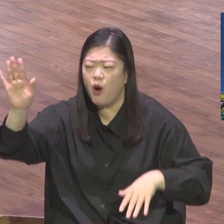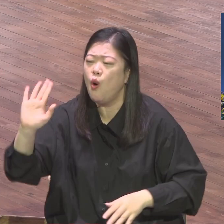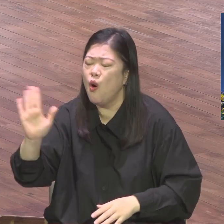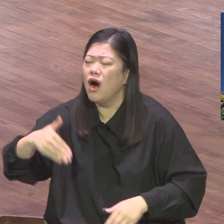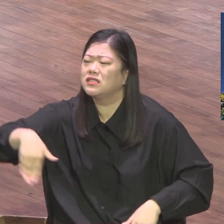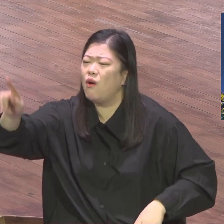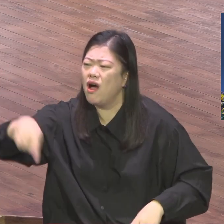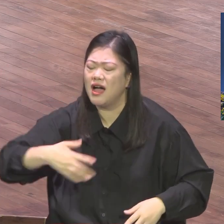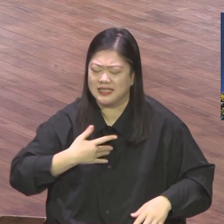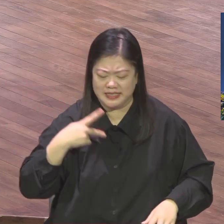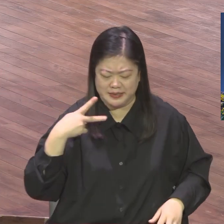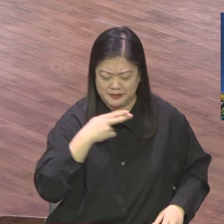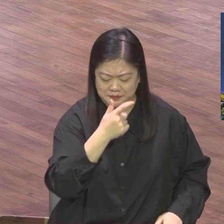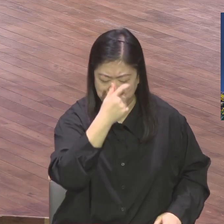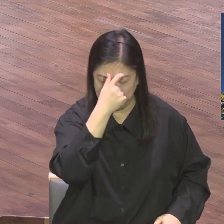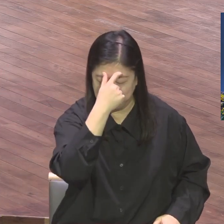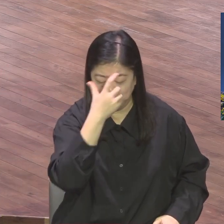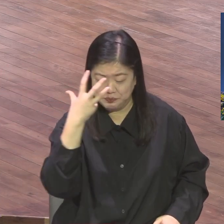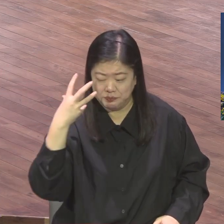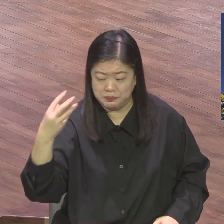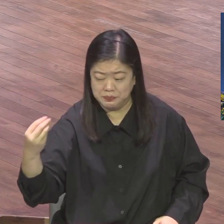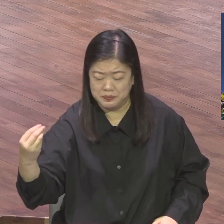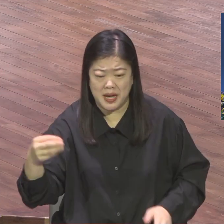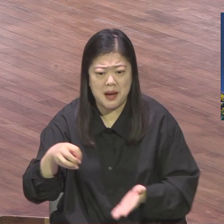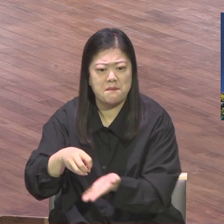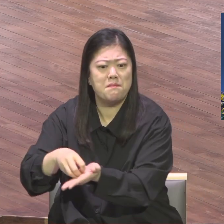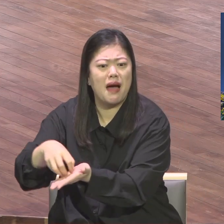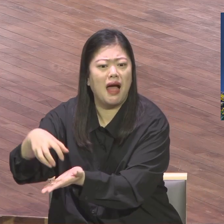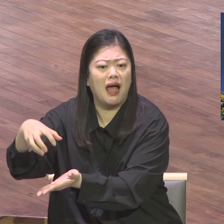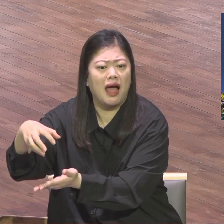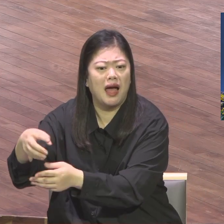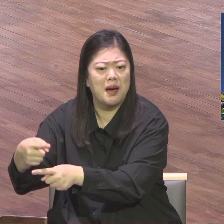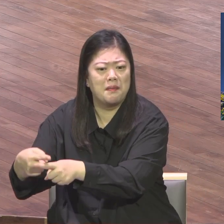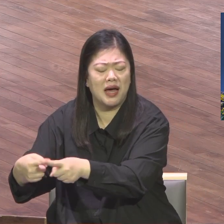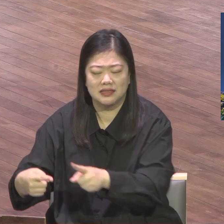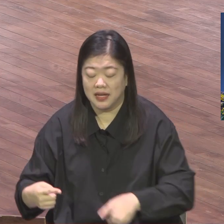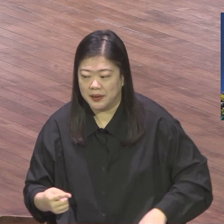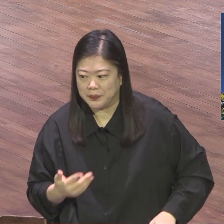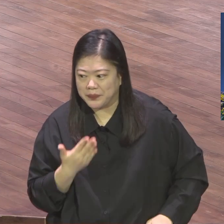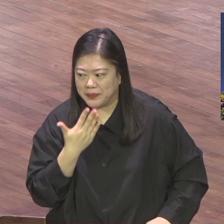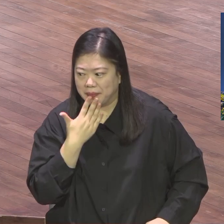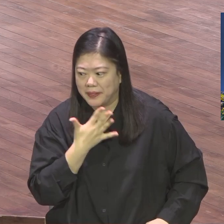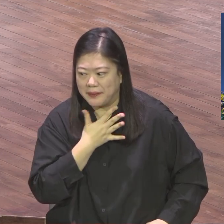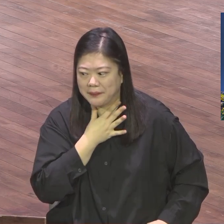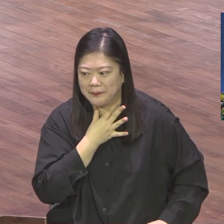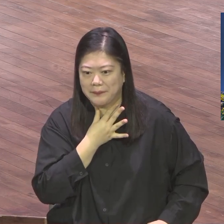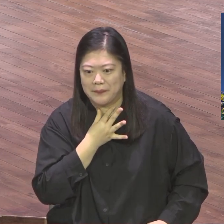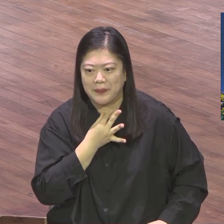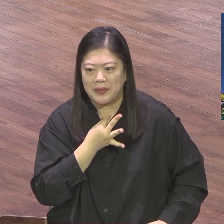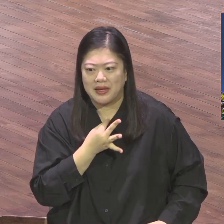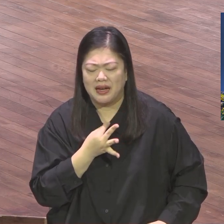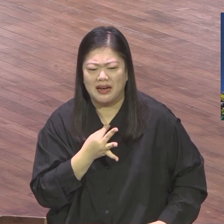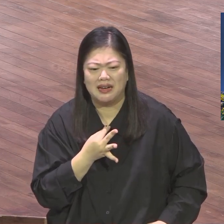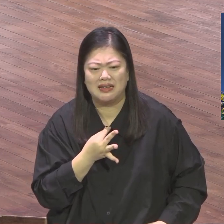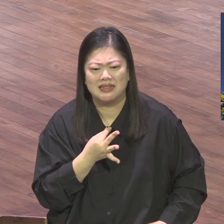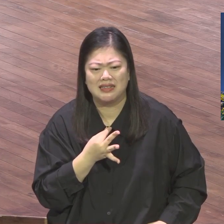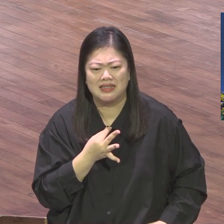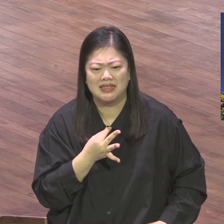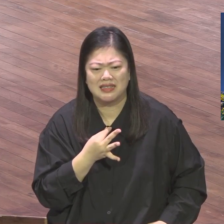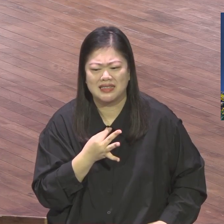비식해 같은 저는 안 좋아하거든요. 평소에는 안 먹습니다. 근데 그런 걸 다 이렇게 먹다가 남겨놓으면, 아, 저걸 왜